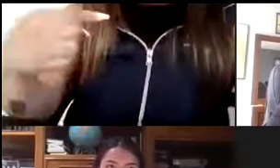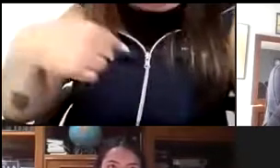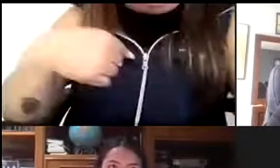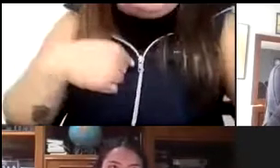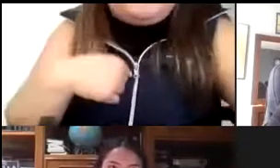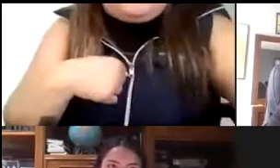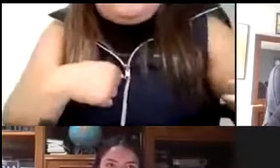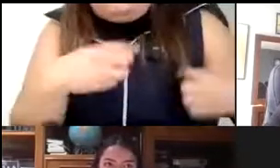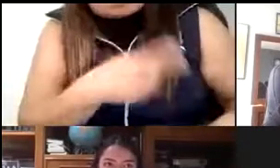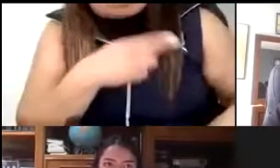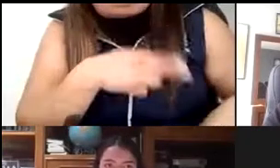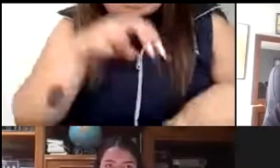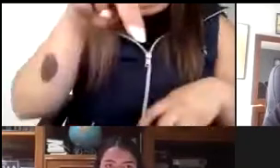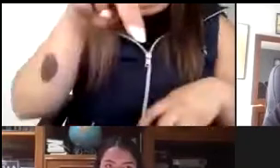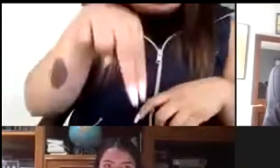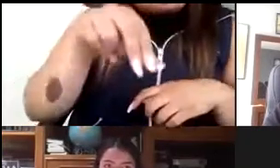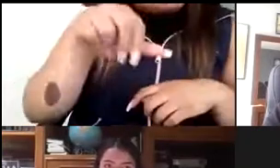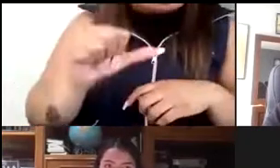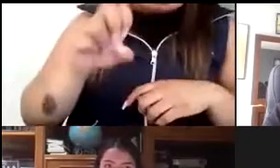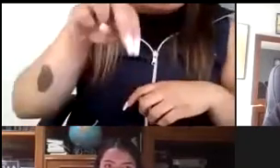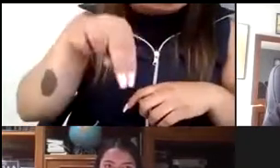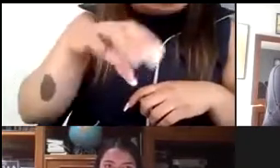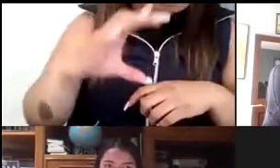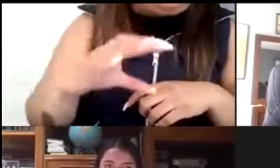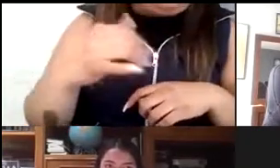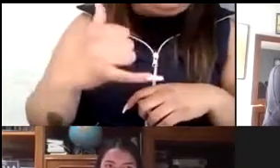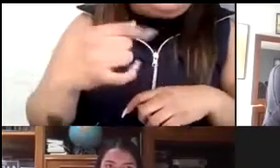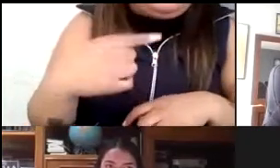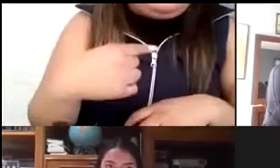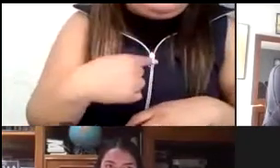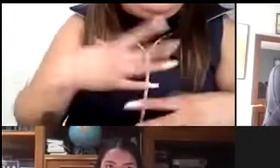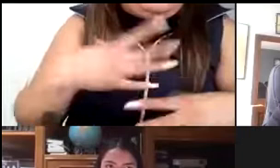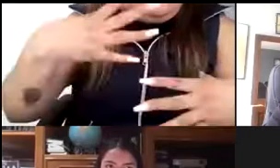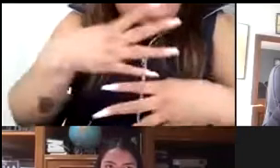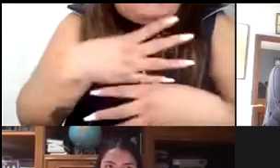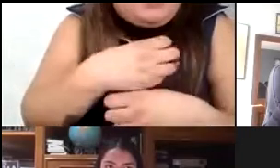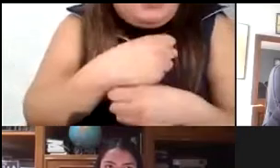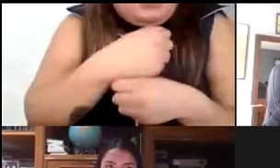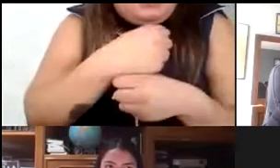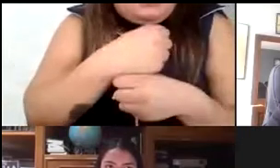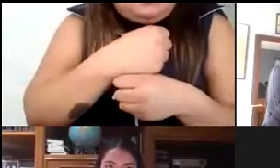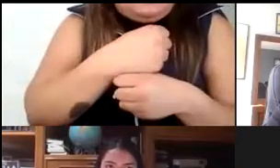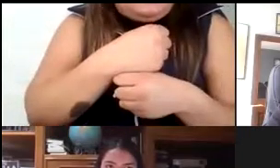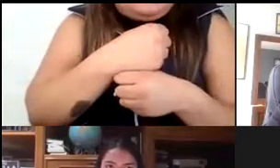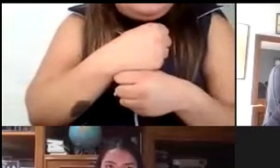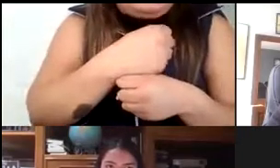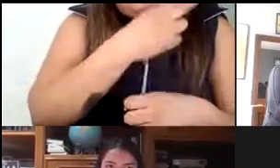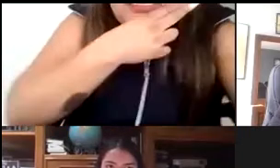Yo respondo, mi nombre, Nancy, Y mi firma,